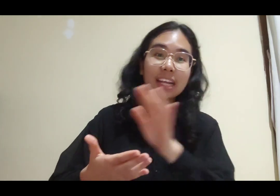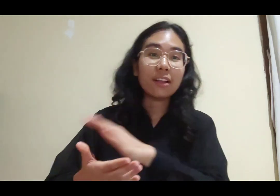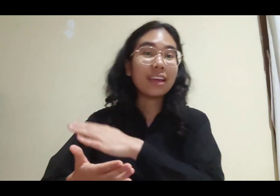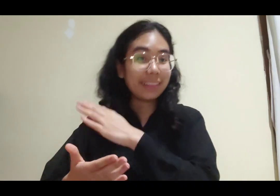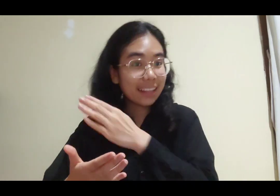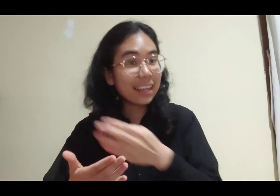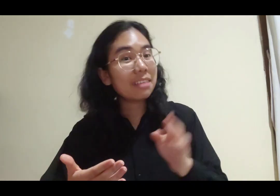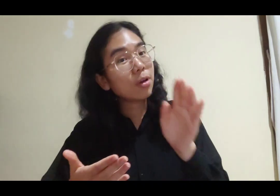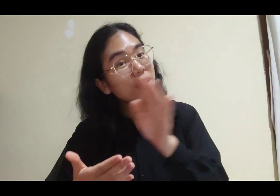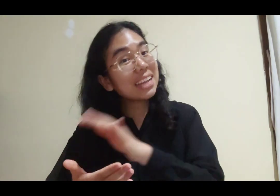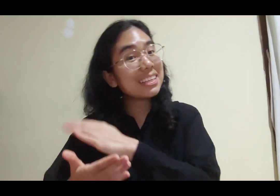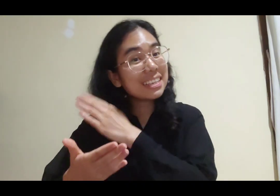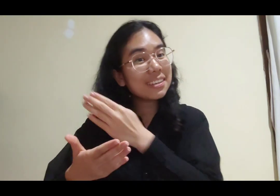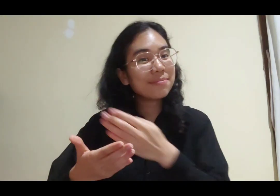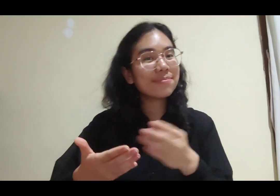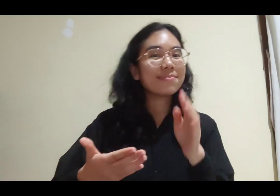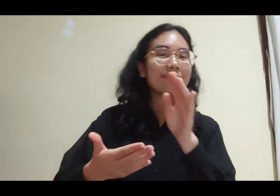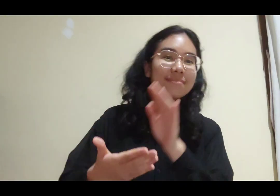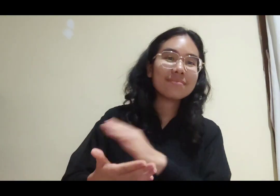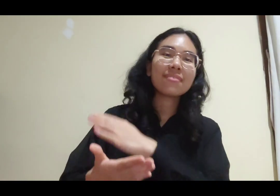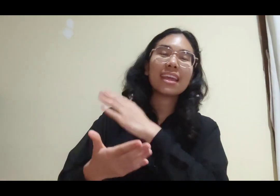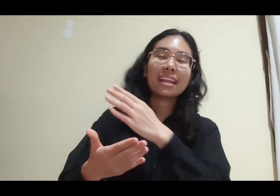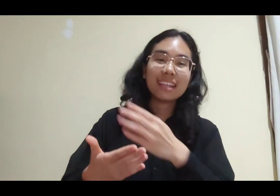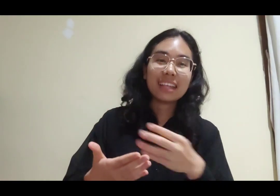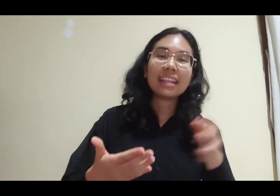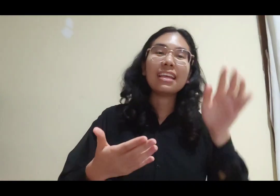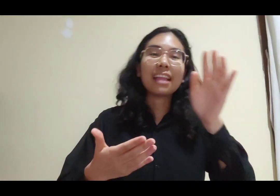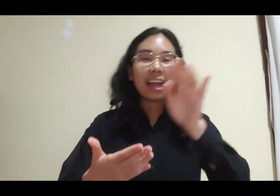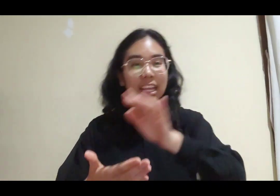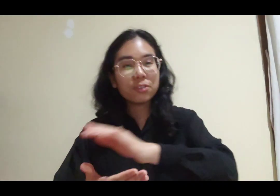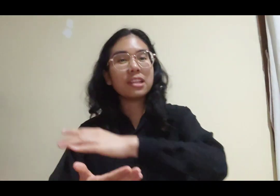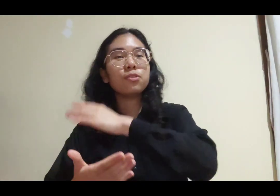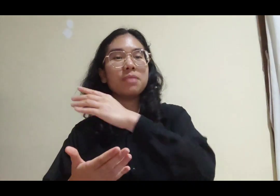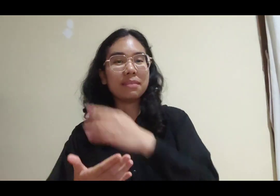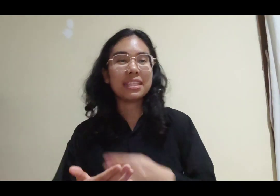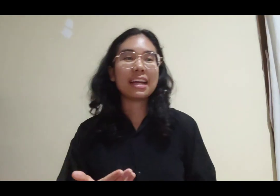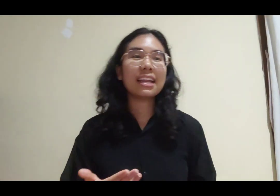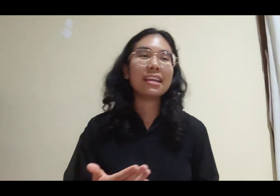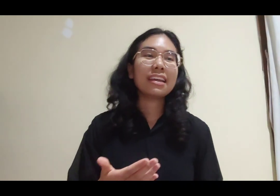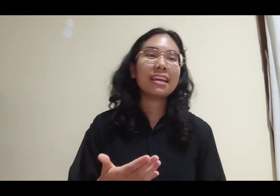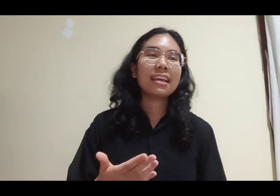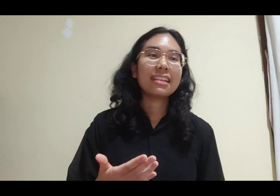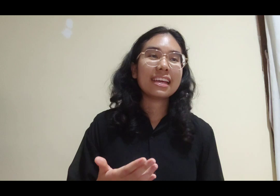kalau kita lagi mau nyanyi. Nanti tangannya juga to the beat. Misalkan